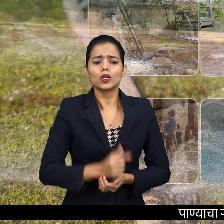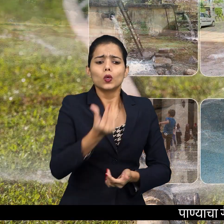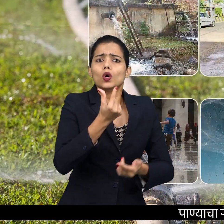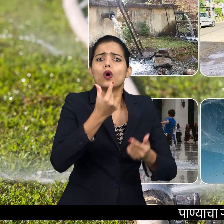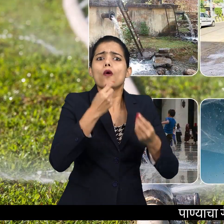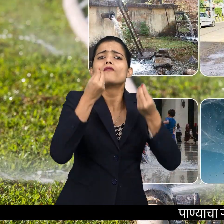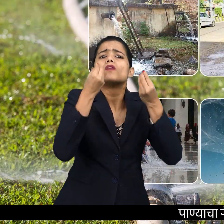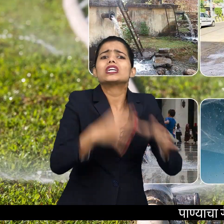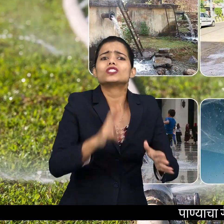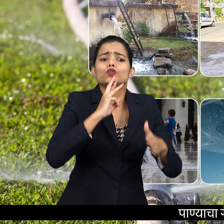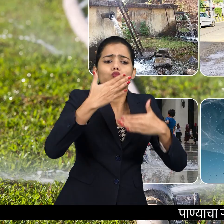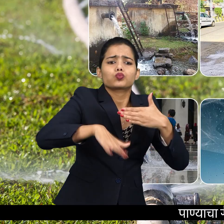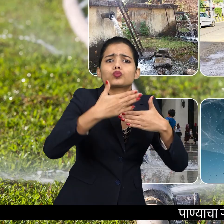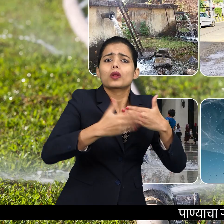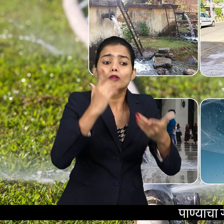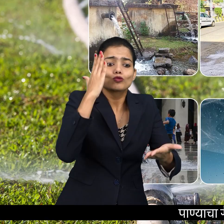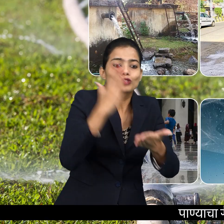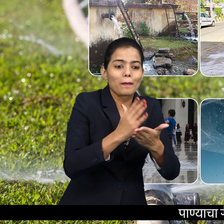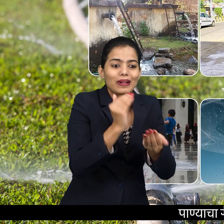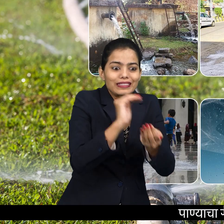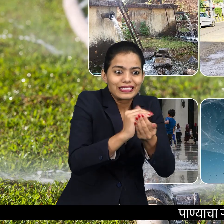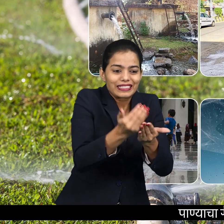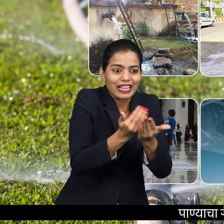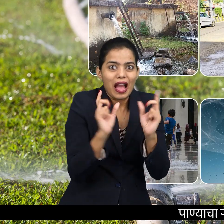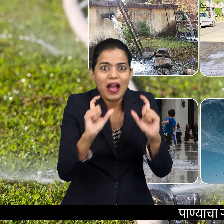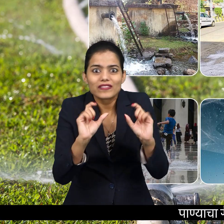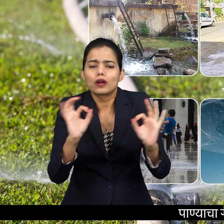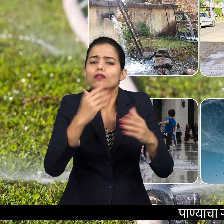पाचवा, पाण्याचा गैरवापर.